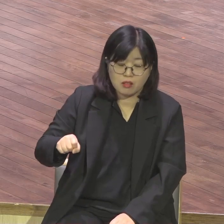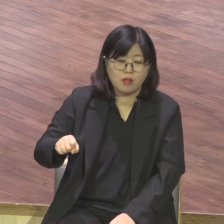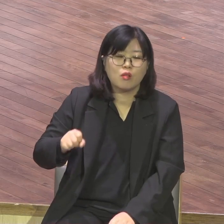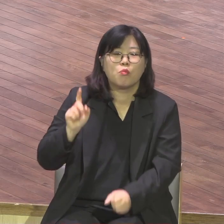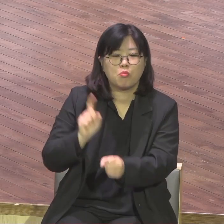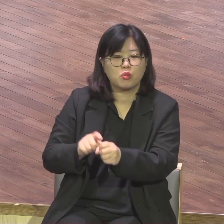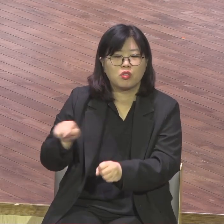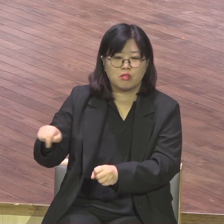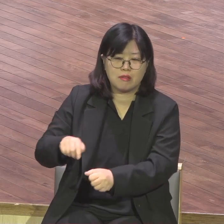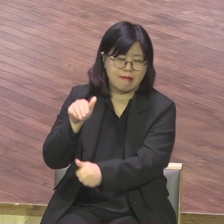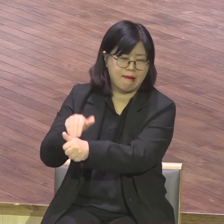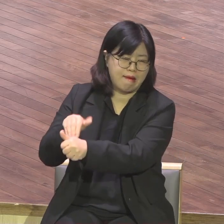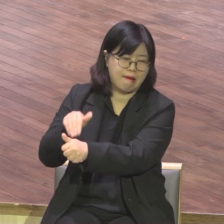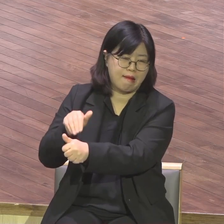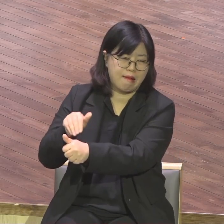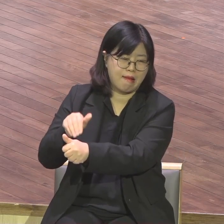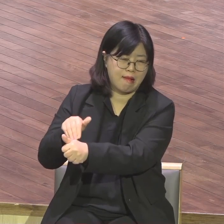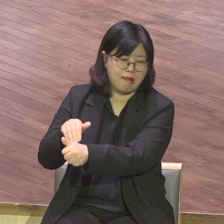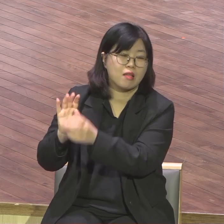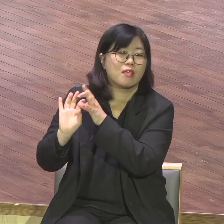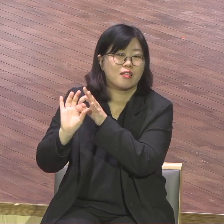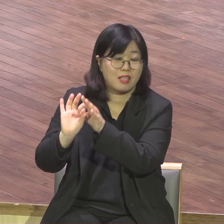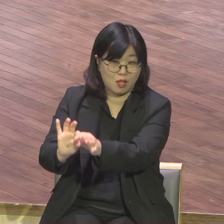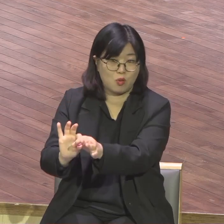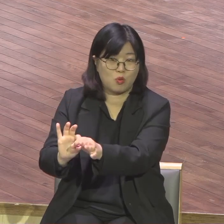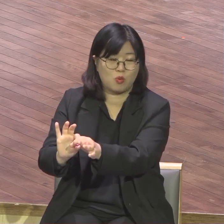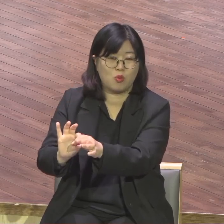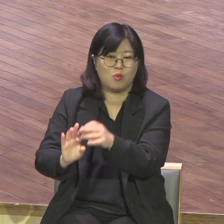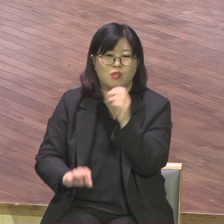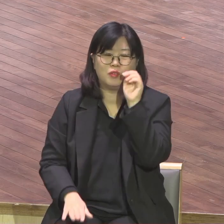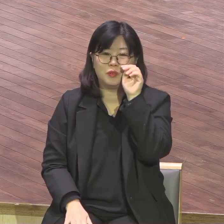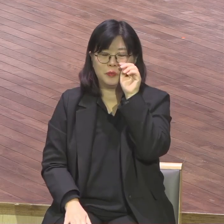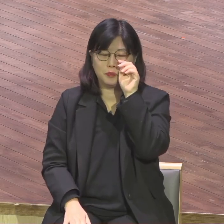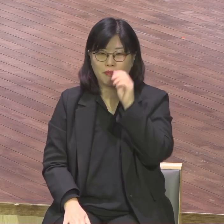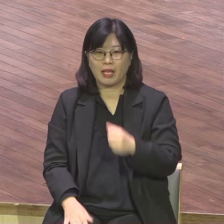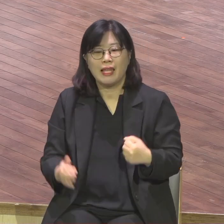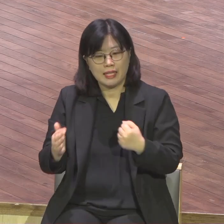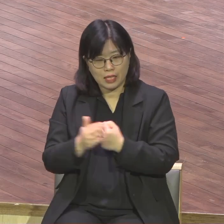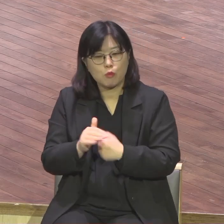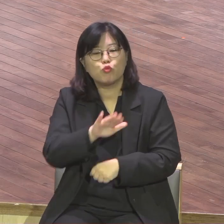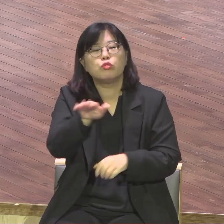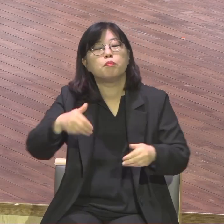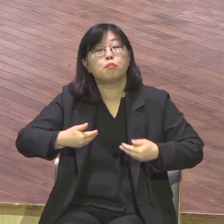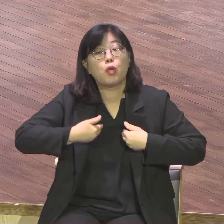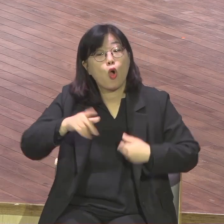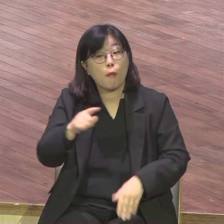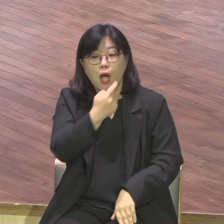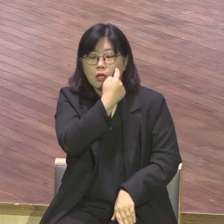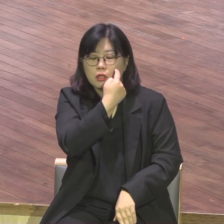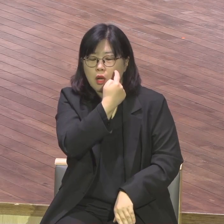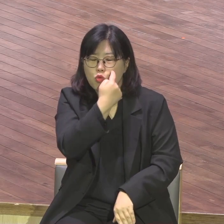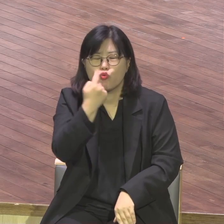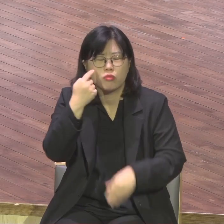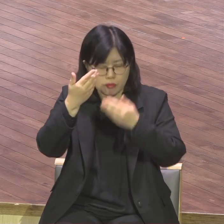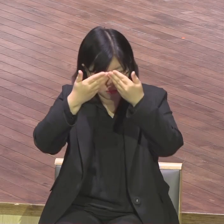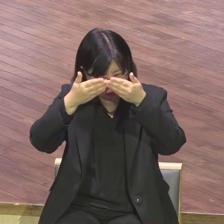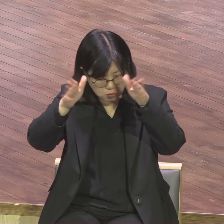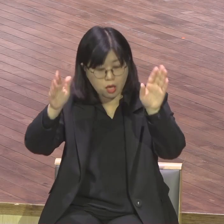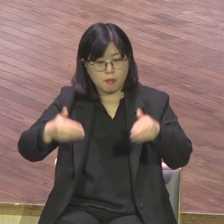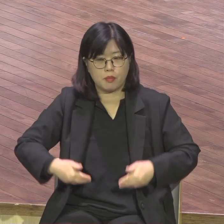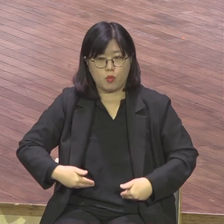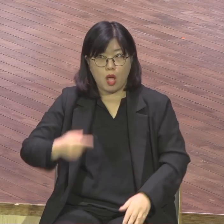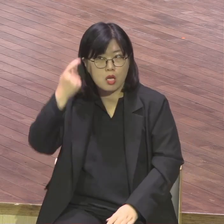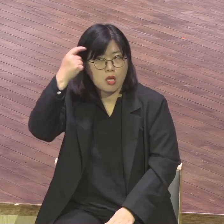영적 눈을 열어야 됩니다. 영적 눈이 뭐예요? 영적으로 바라봐야 돼요. 영적 해석해야 됩니다.